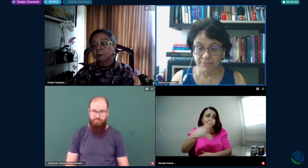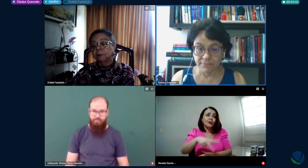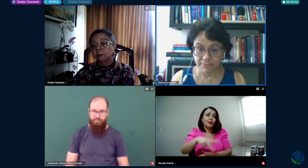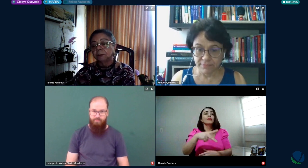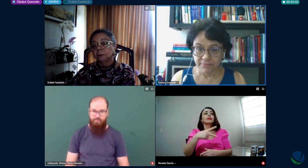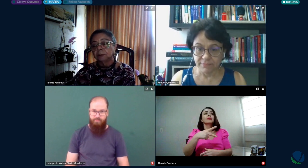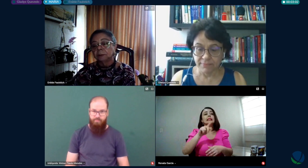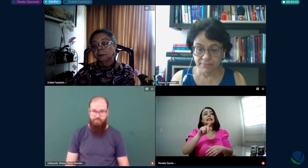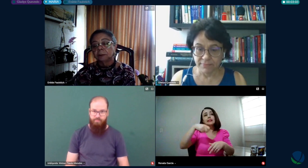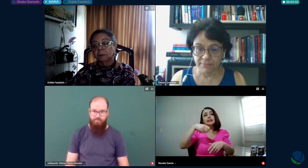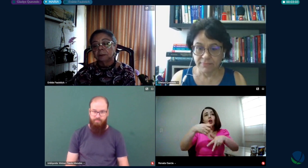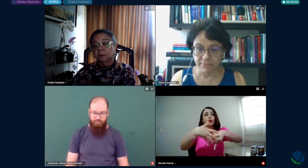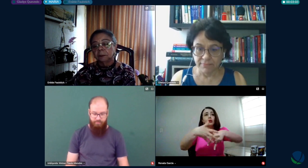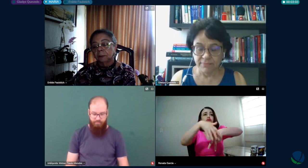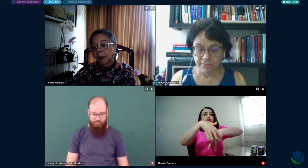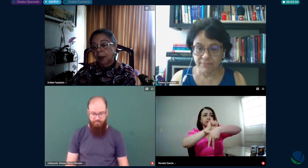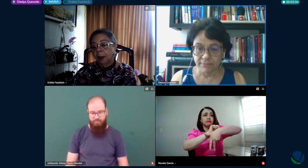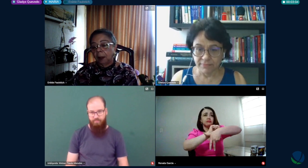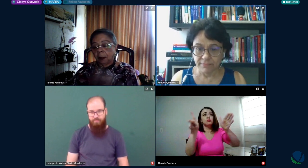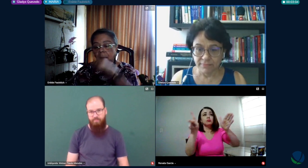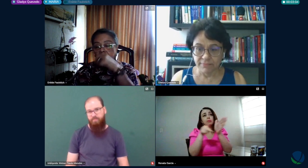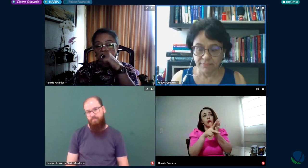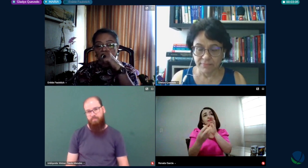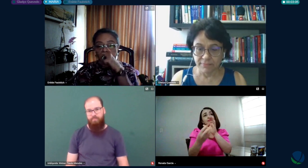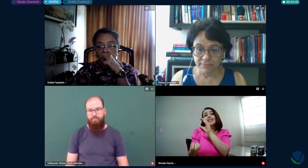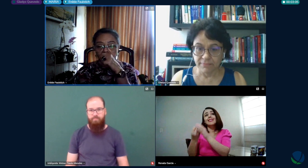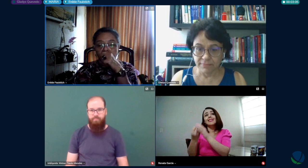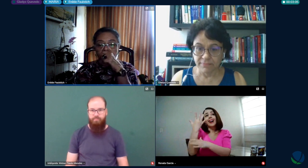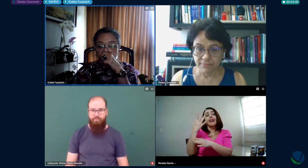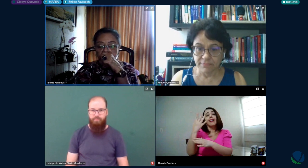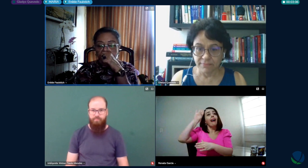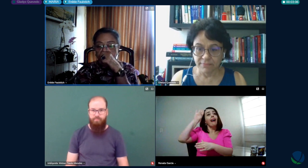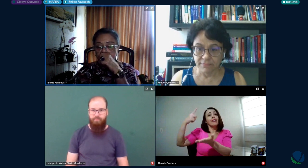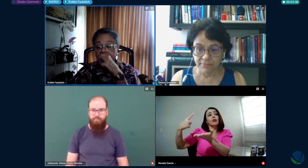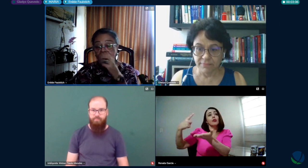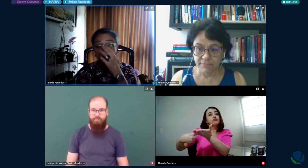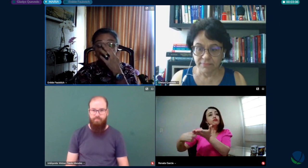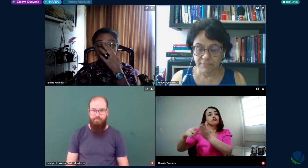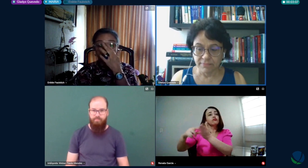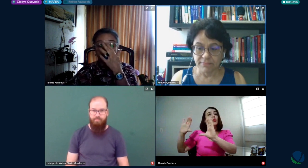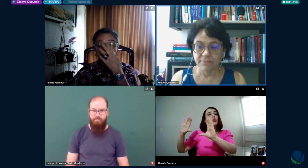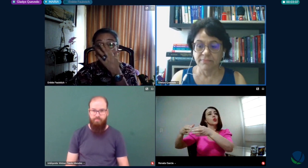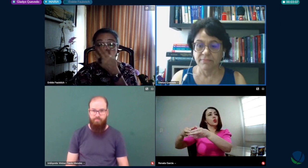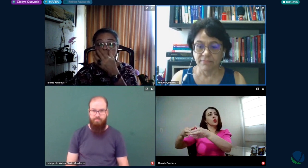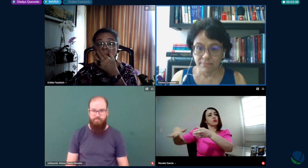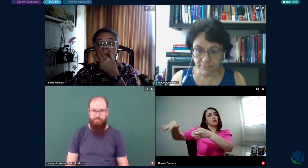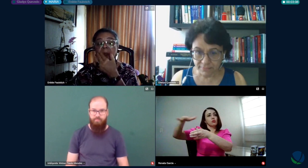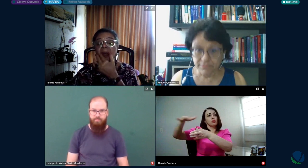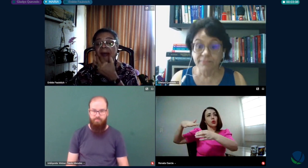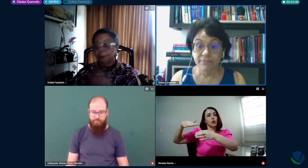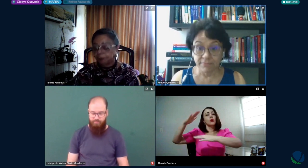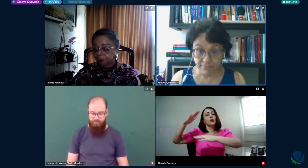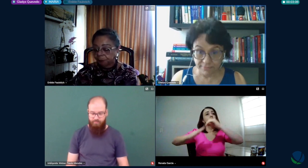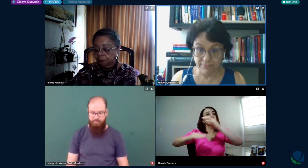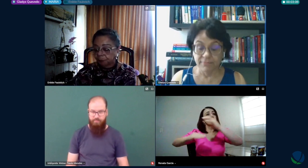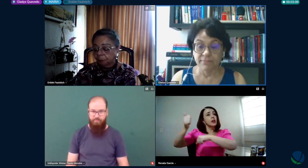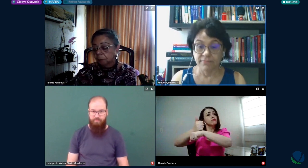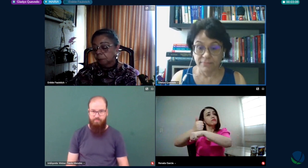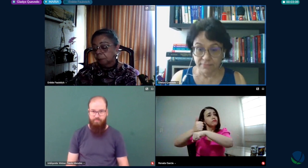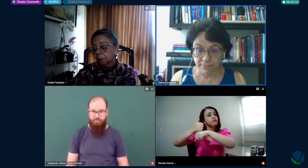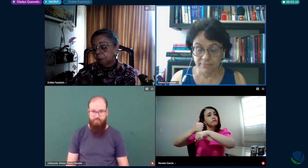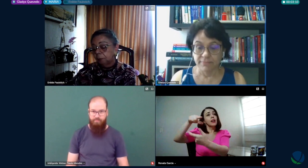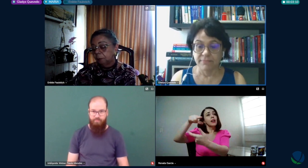isso acontece muito aqui no Brasil, na língua de sinais brasileira, também acontece essa raridade nos